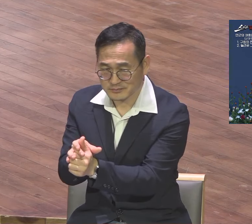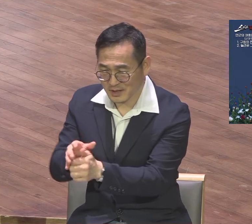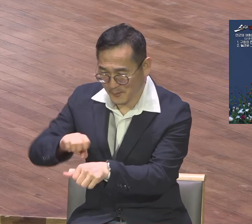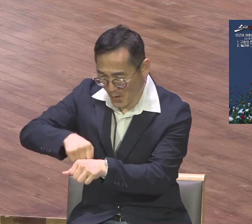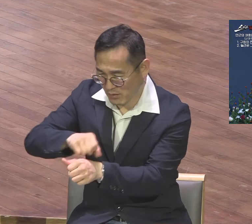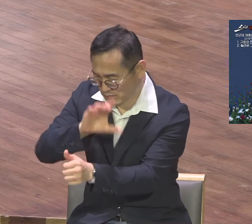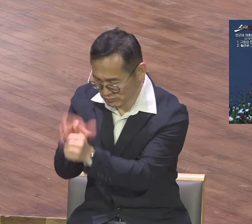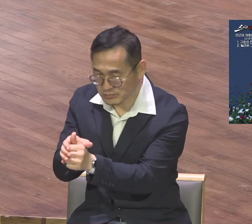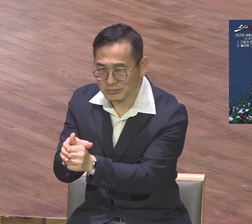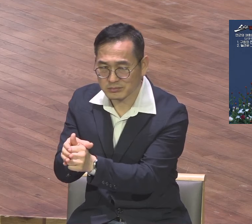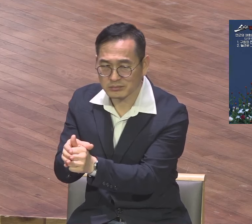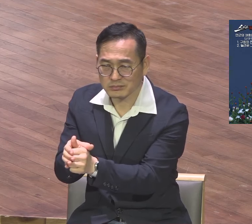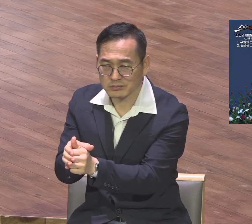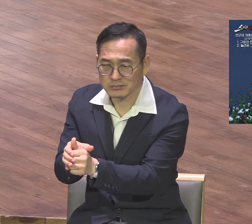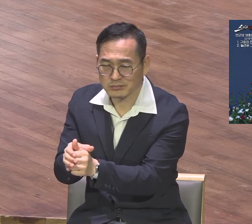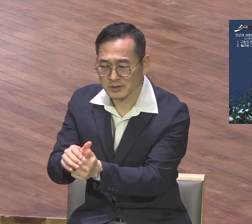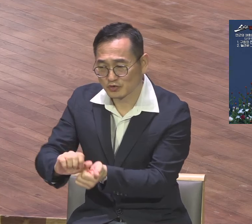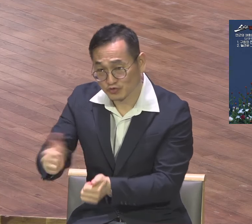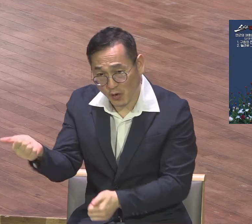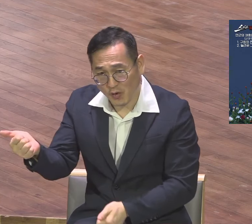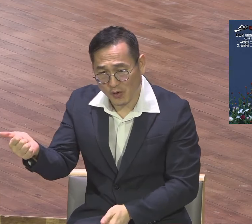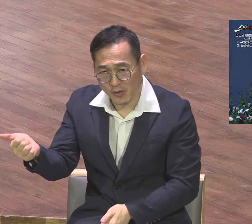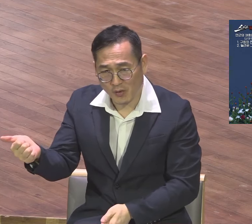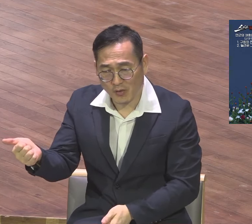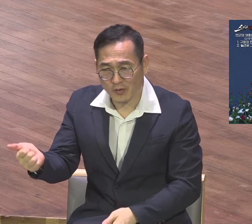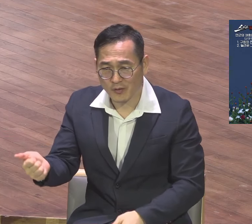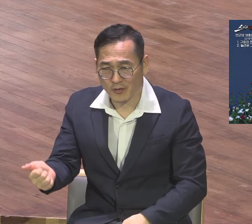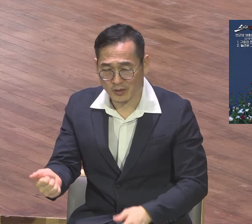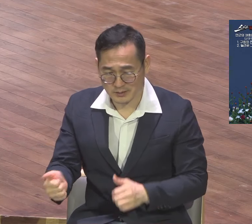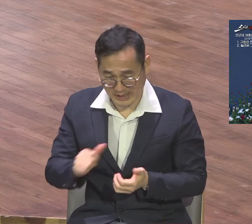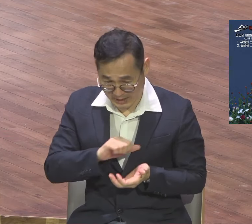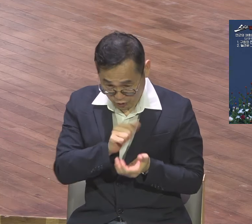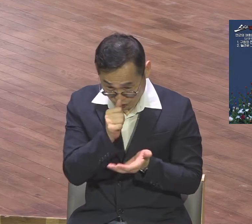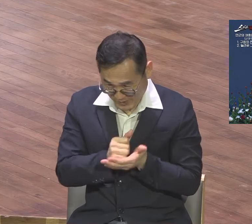제물로, 우리의 죄를 해결할 속죄 제물로, 어린 양으로.